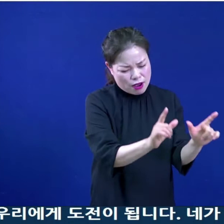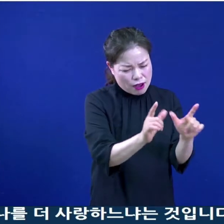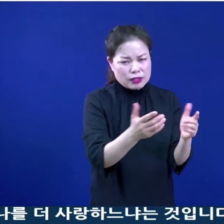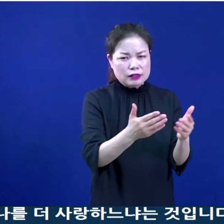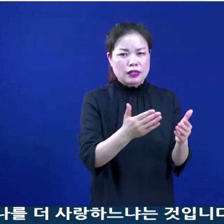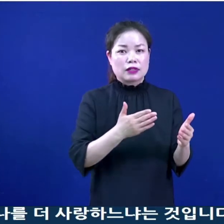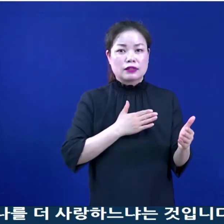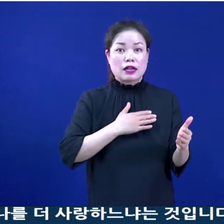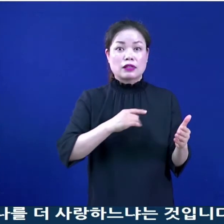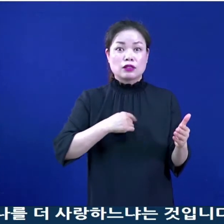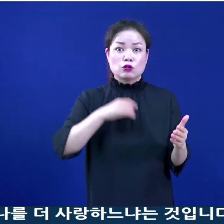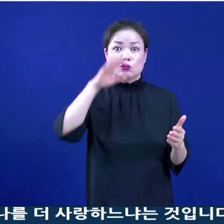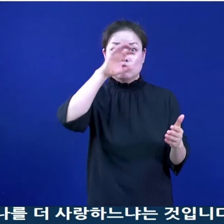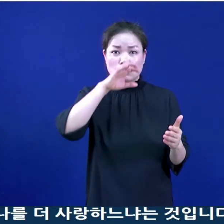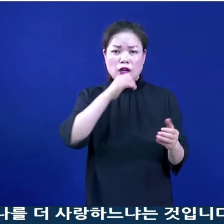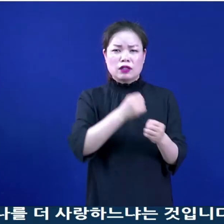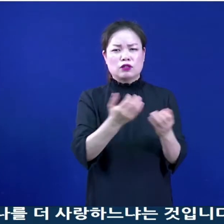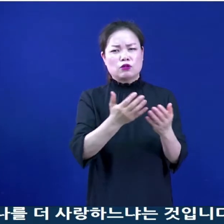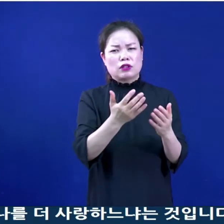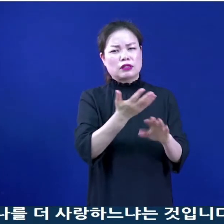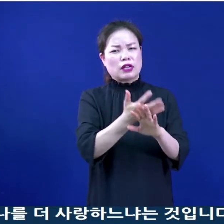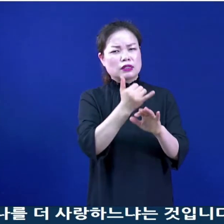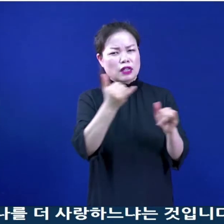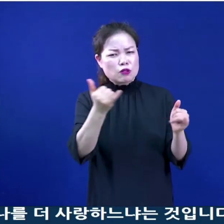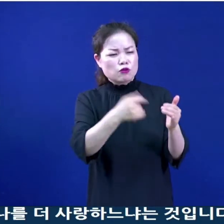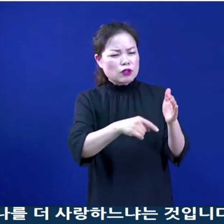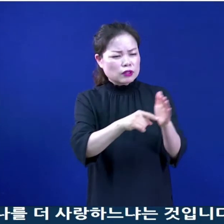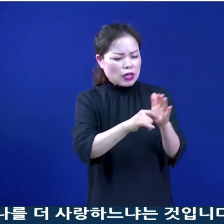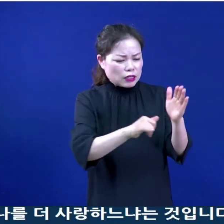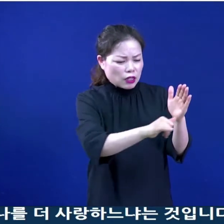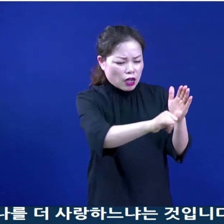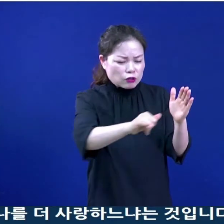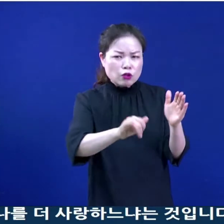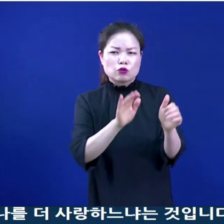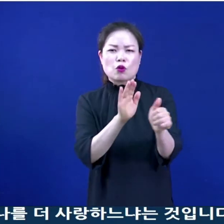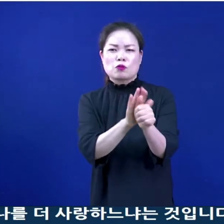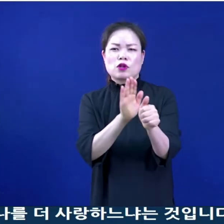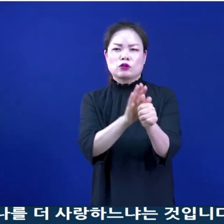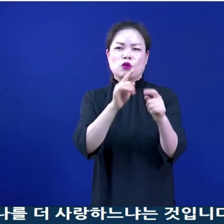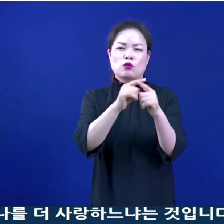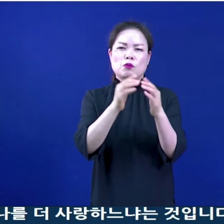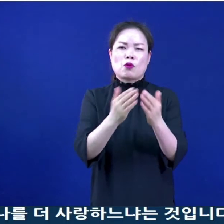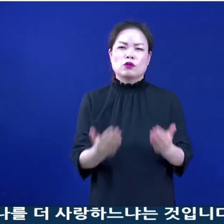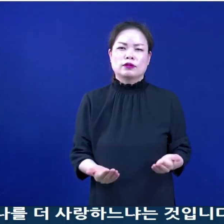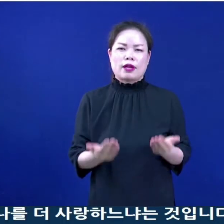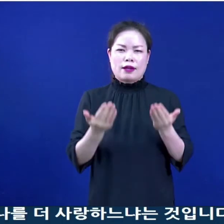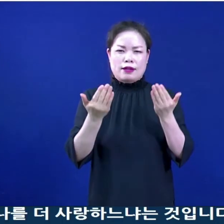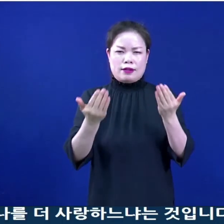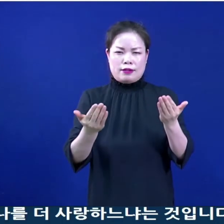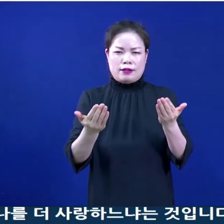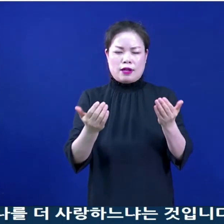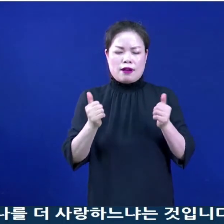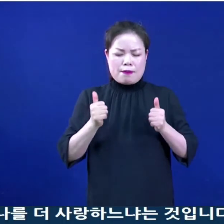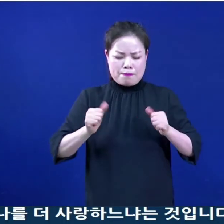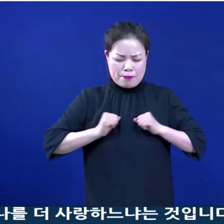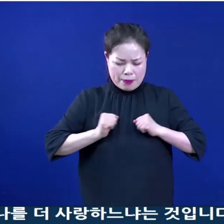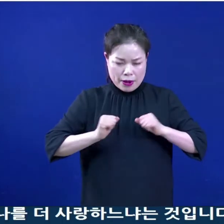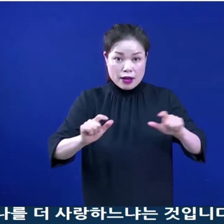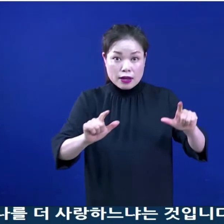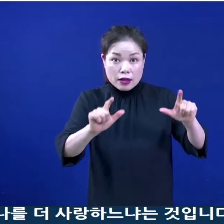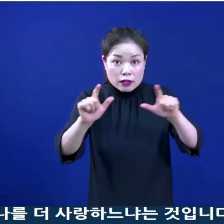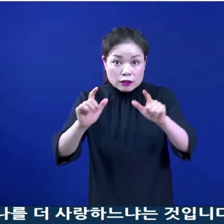나 자신을 훈련하고 생업을 위해서, 다른 사람을 위해서, 가족들을 돕기 위해서, 교회 봉사하기 위해서 열심히 살아야 됩니다.